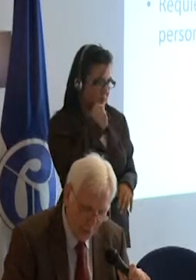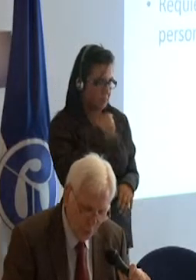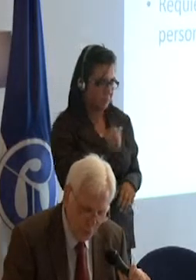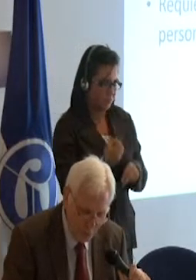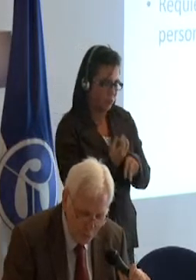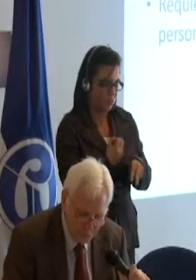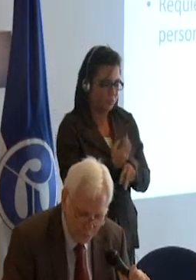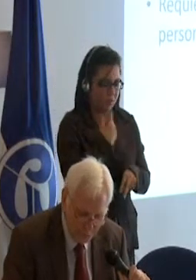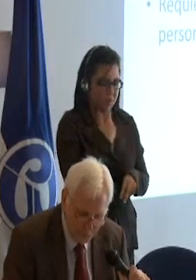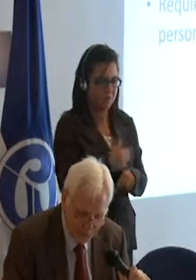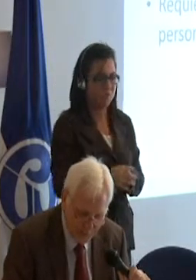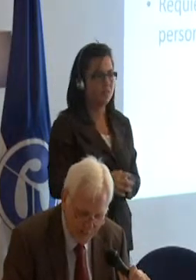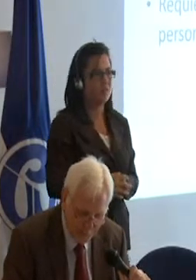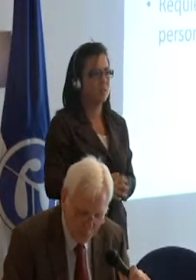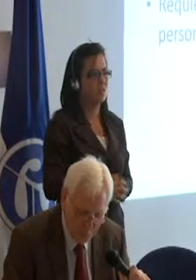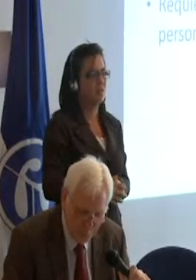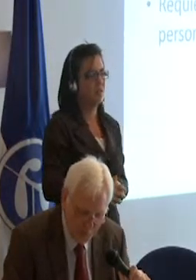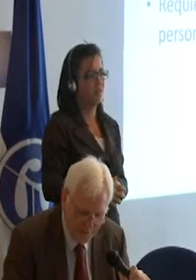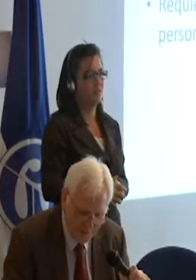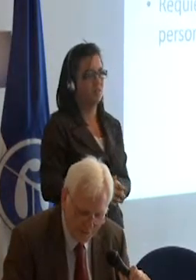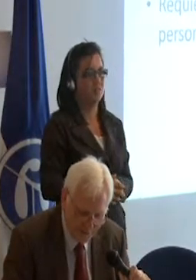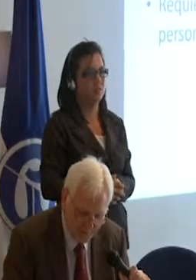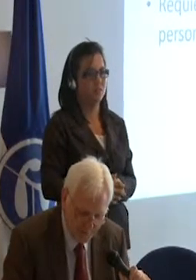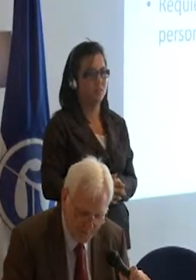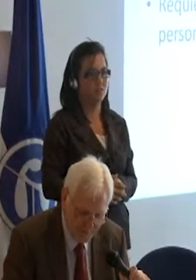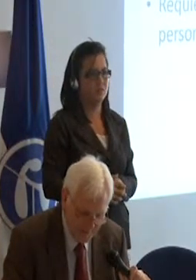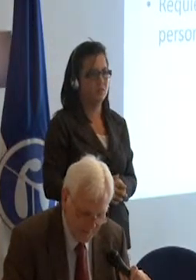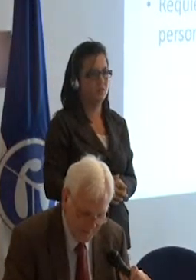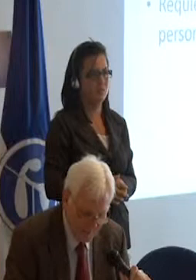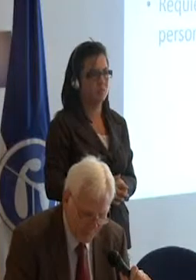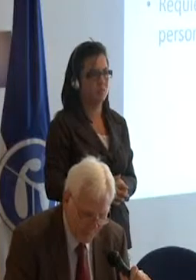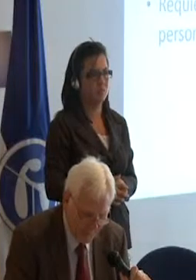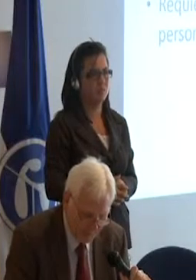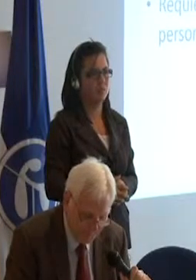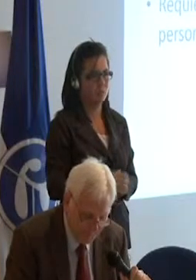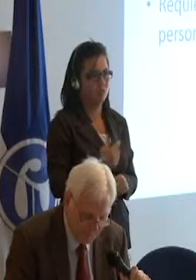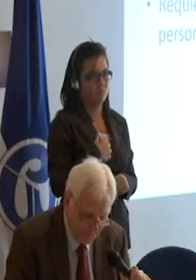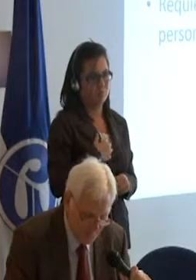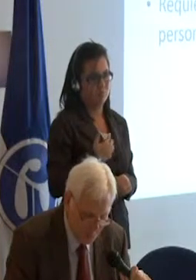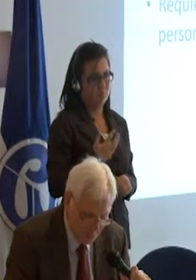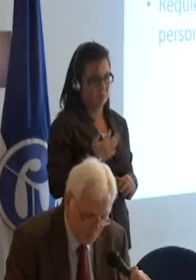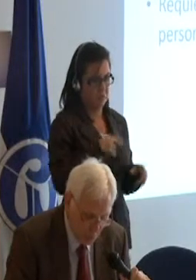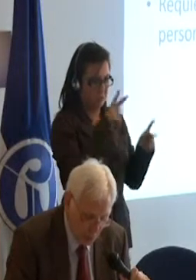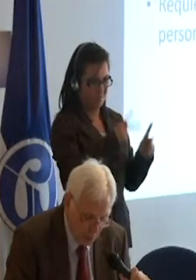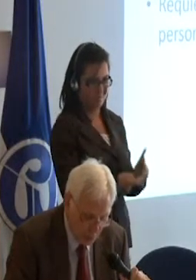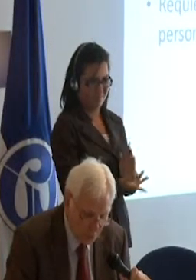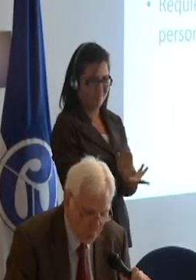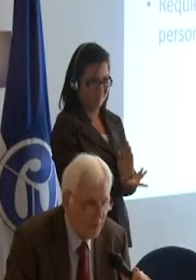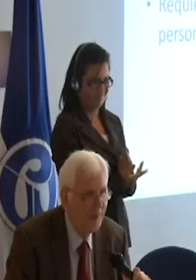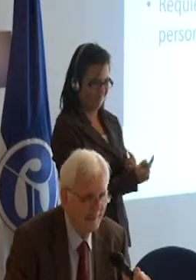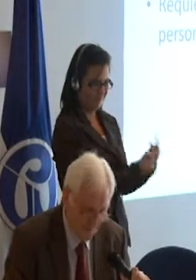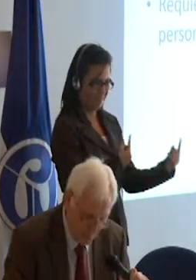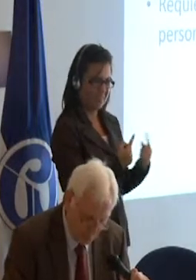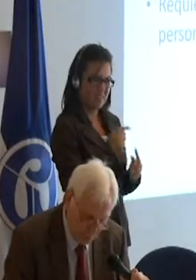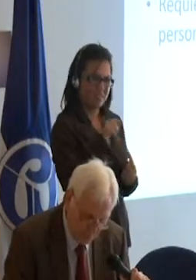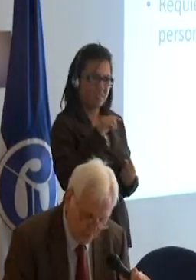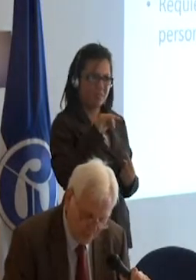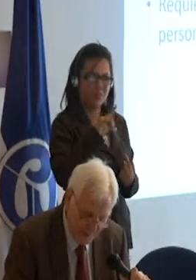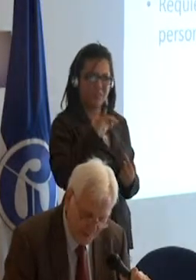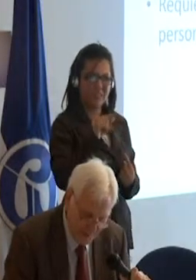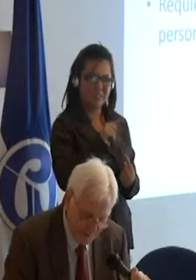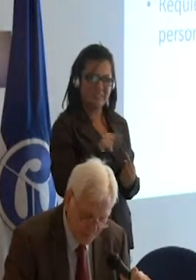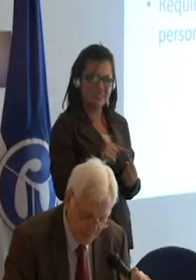hecho de tener una hora en la que tuve algunos alumnos feliz, es decir, en situación de discapacidad,